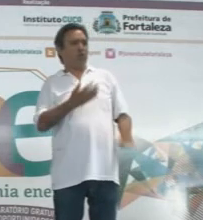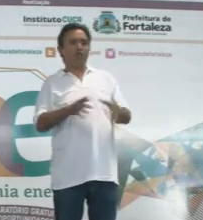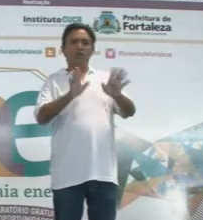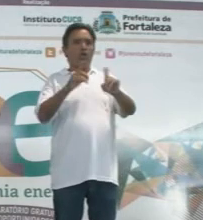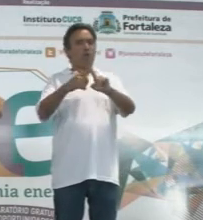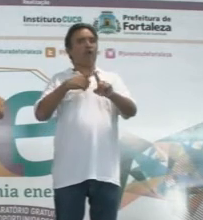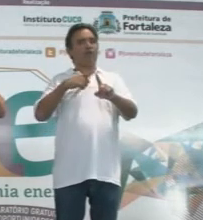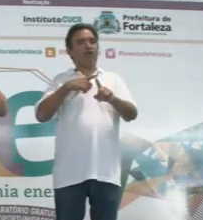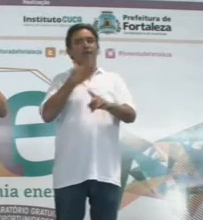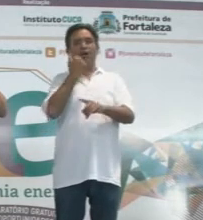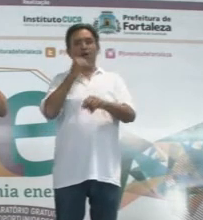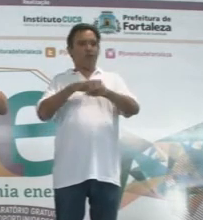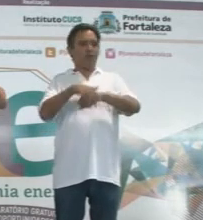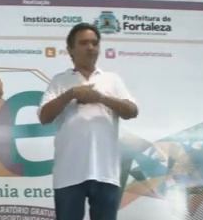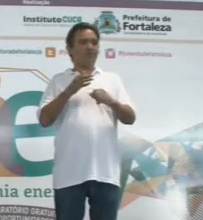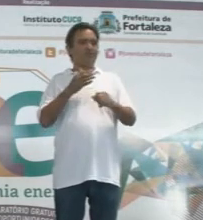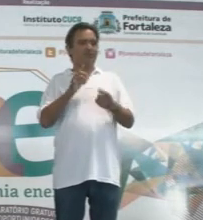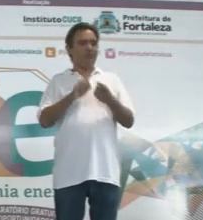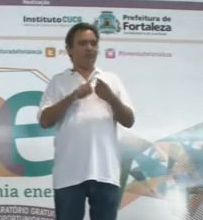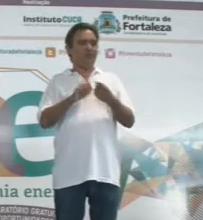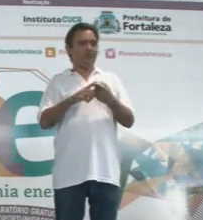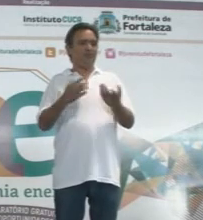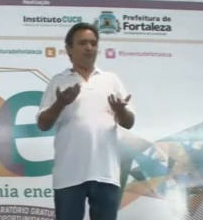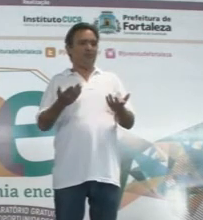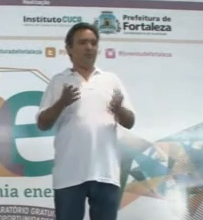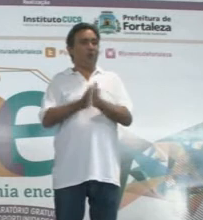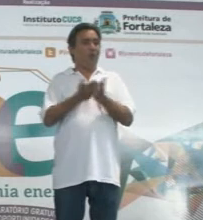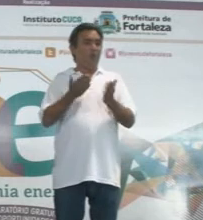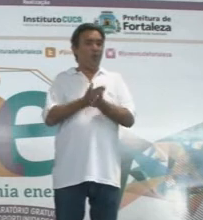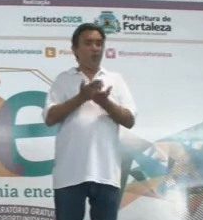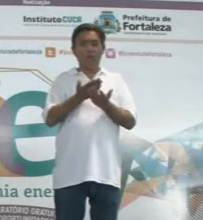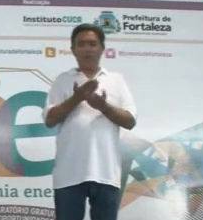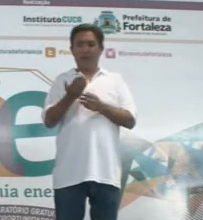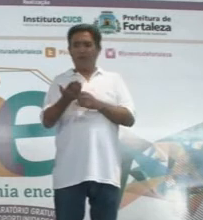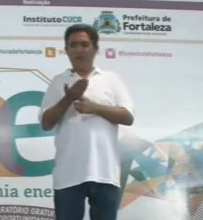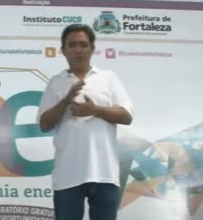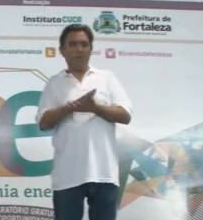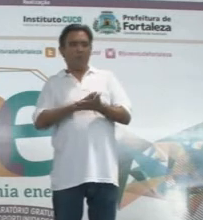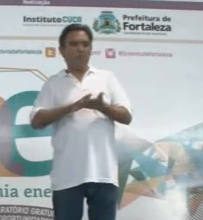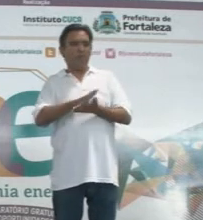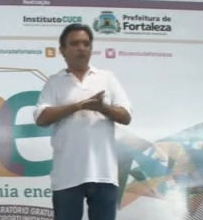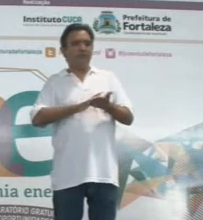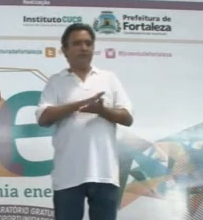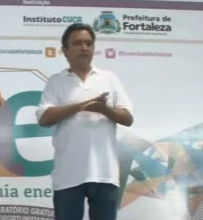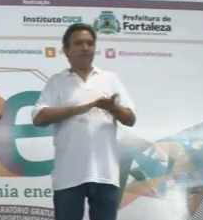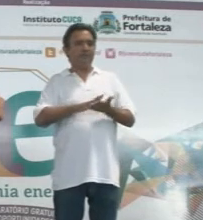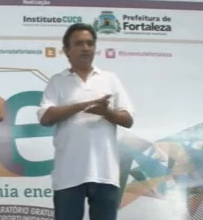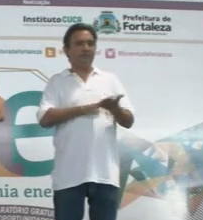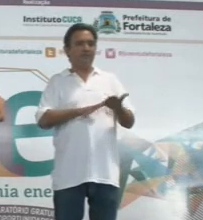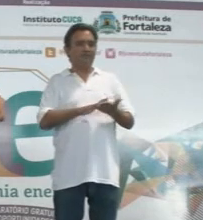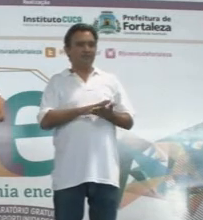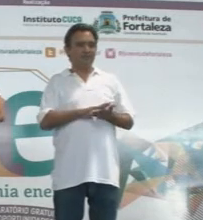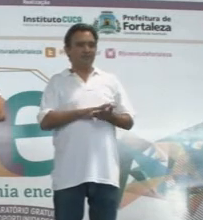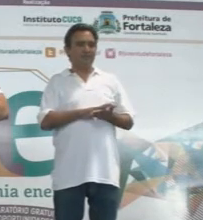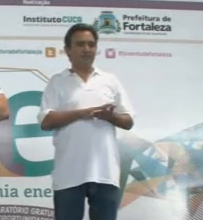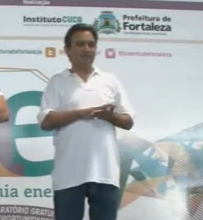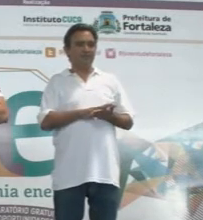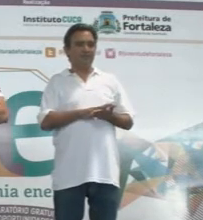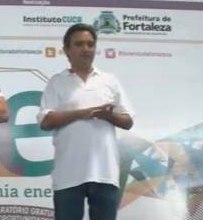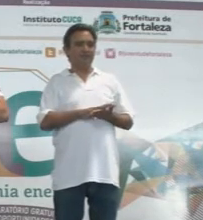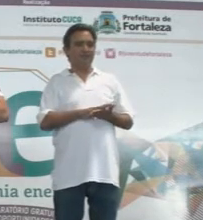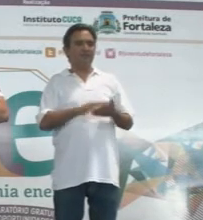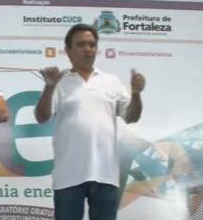a janta também. Vai ser isso aí. O pobre não tem nada, não tem ajuda de ninguém. E como nada que está tão ruim não possa